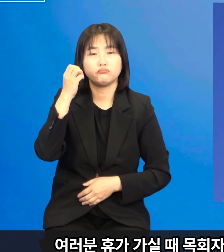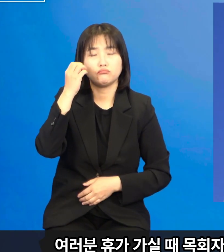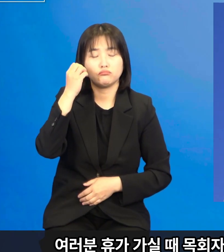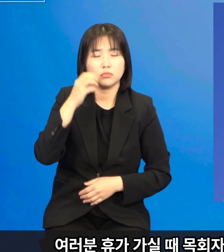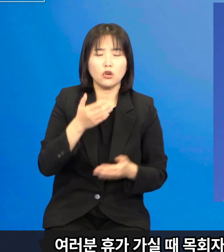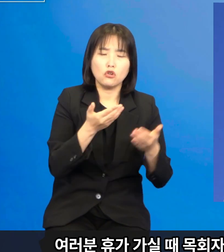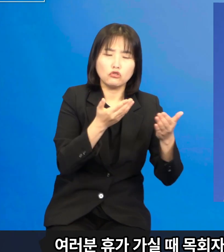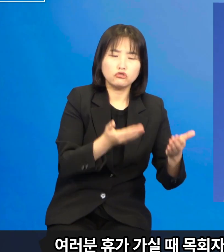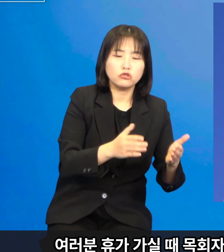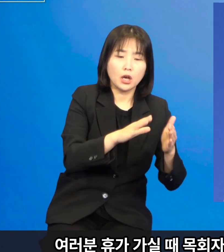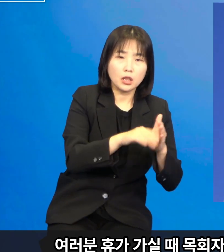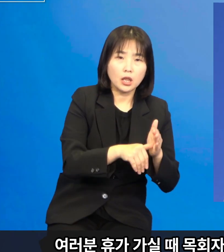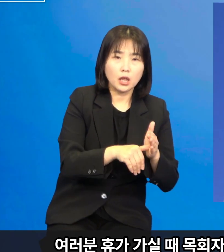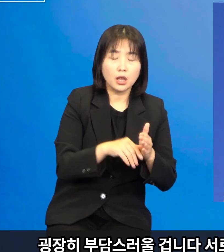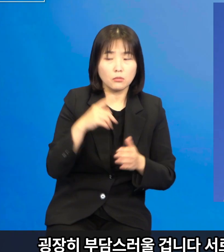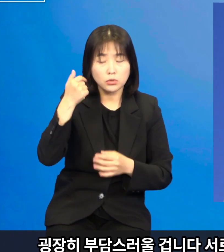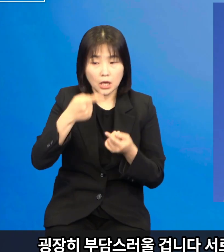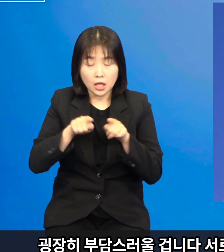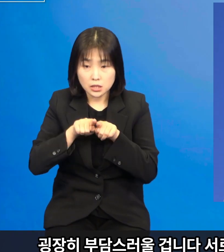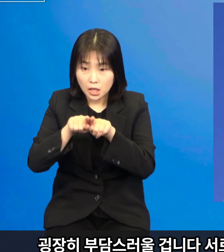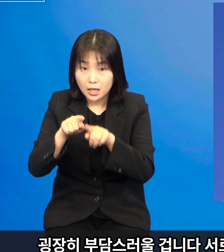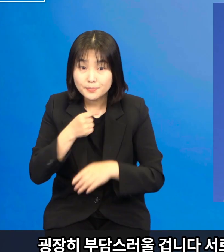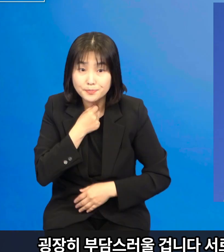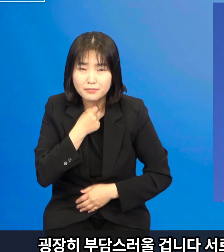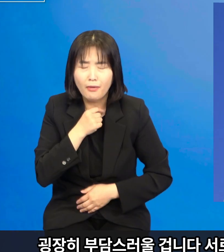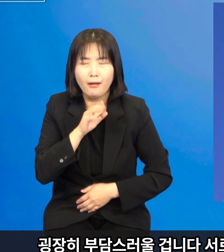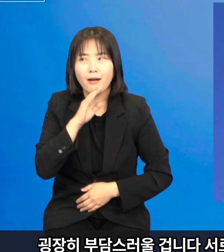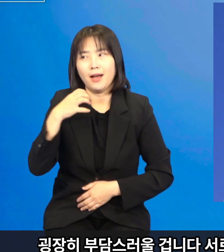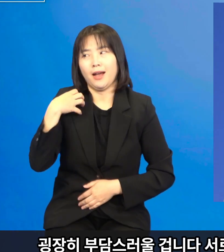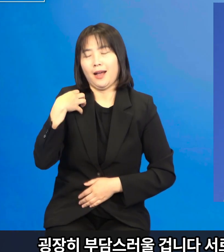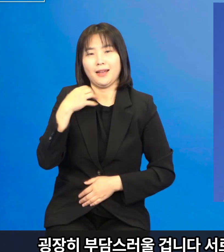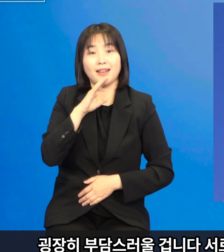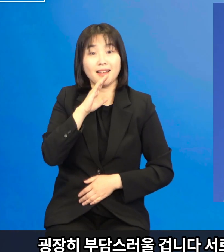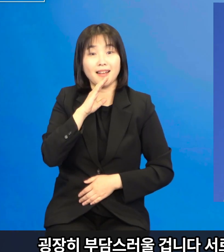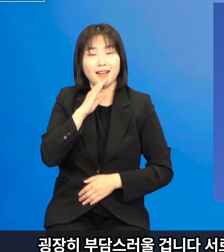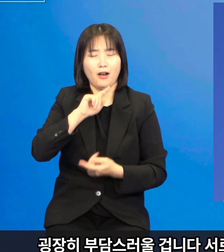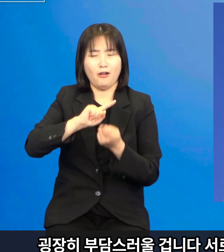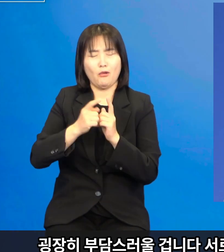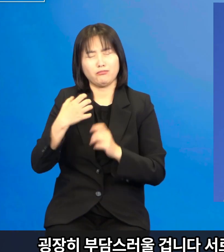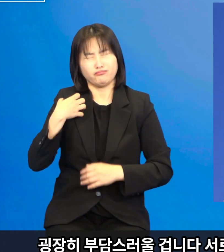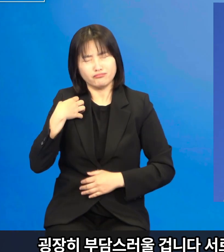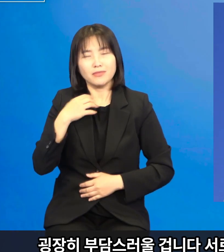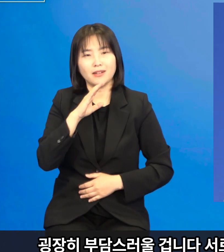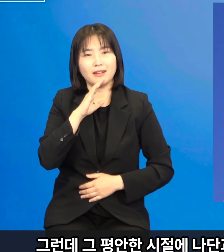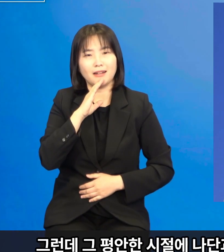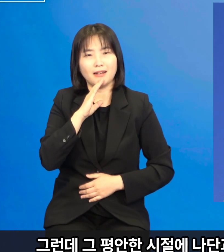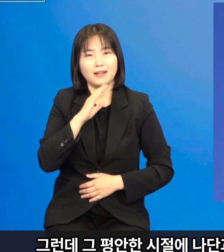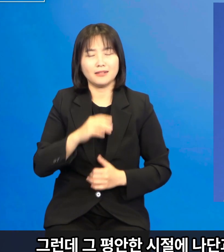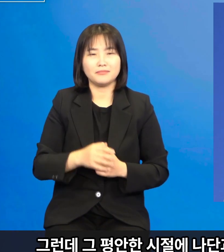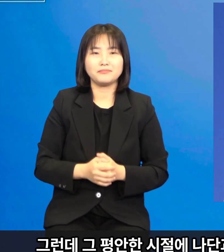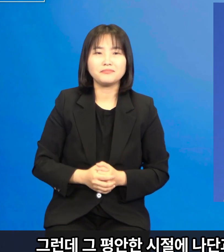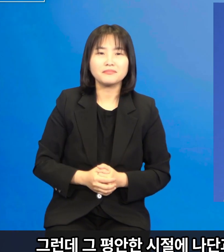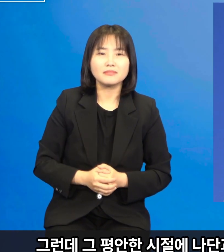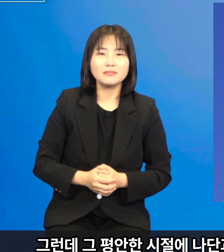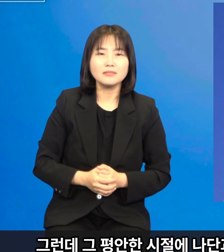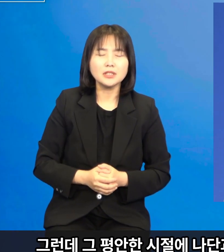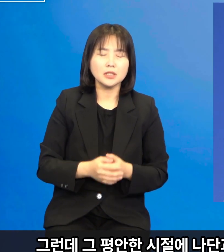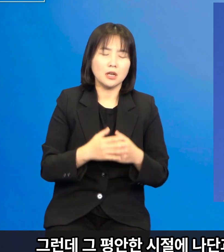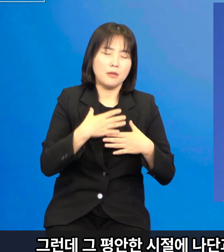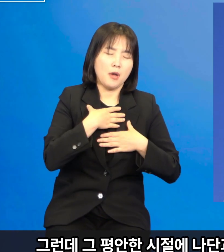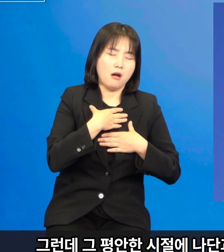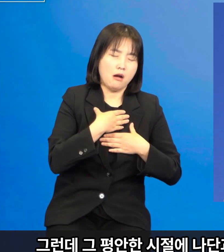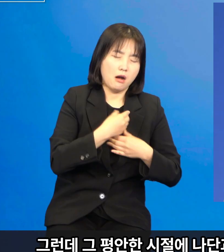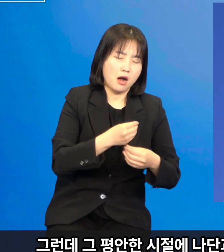때 목회자 한번 가고 싶으십니까? 굉장히 부담스러울 겁니다. 서로 부담스러워. 같이 있지 않죠. 그런데 그 평안한